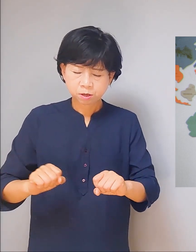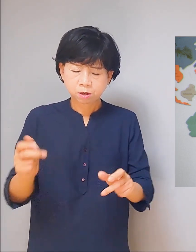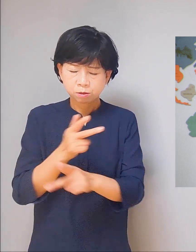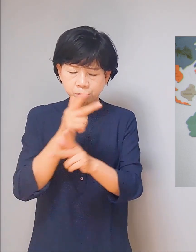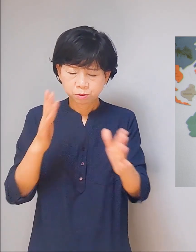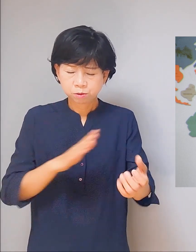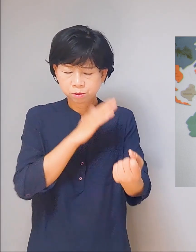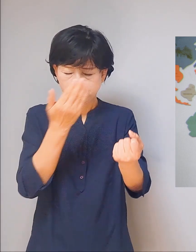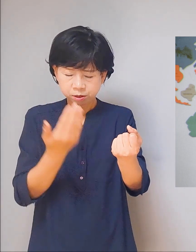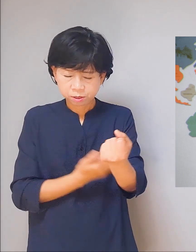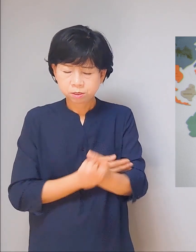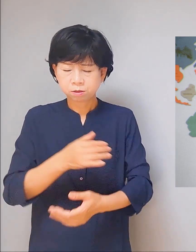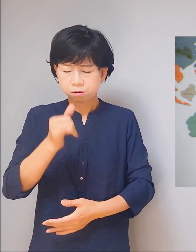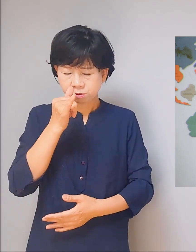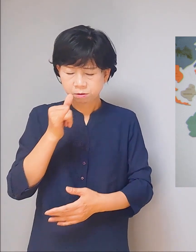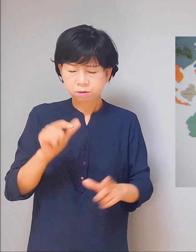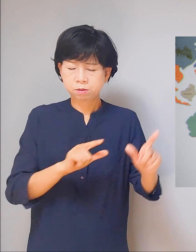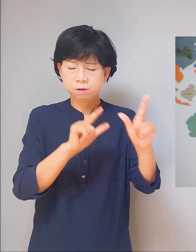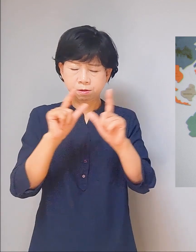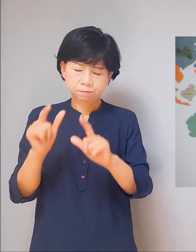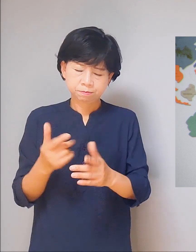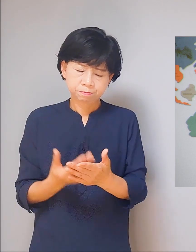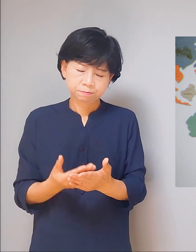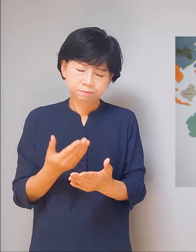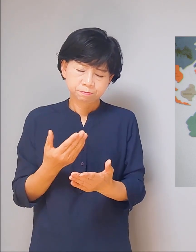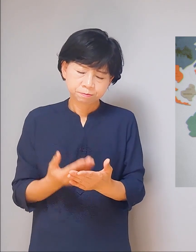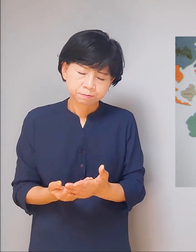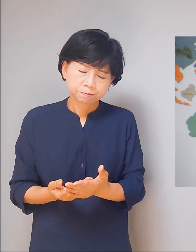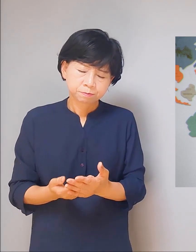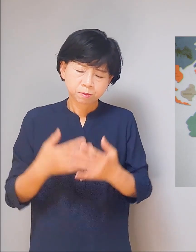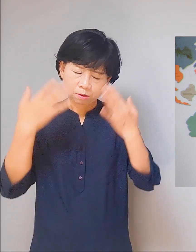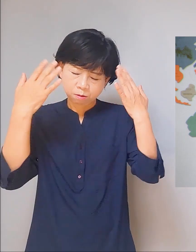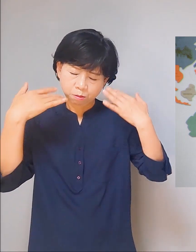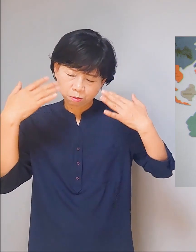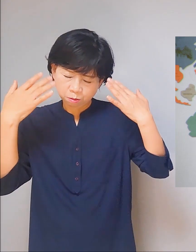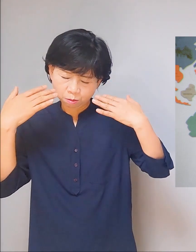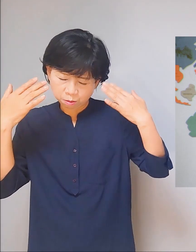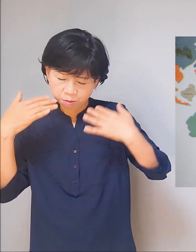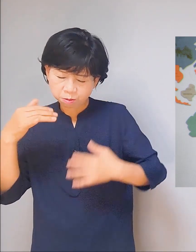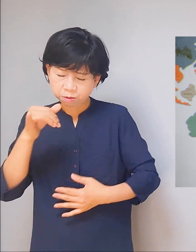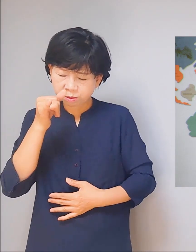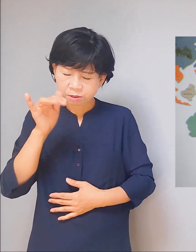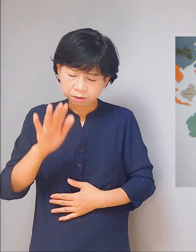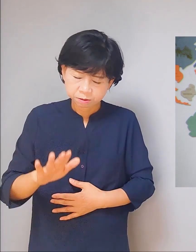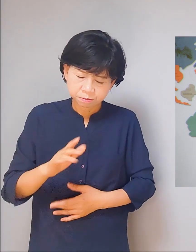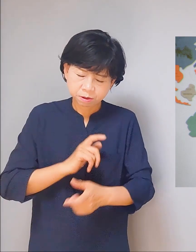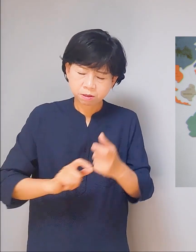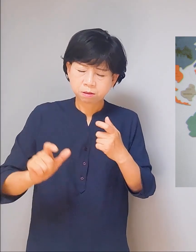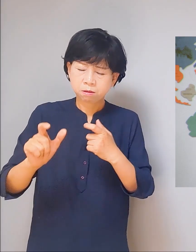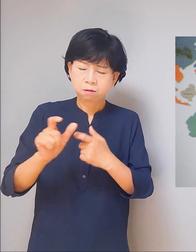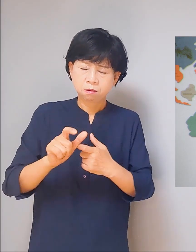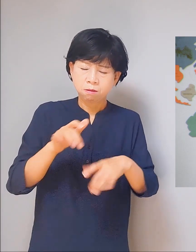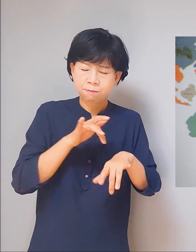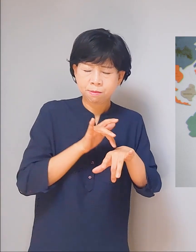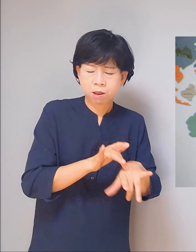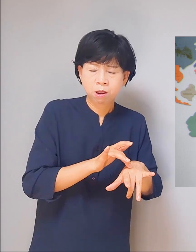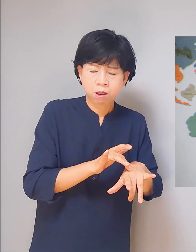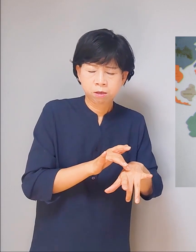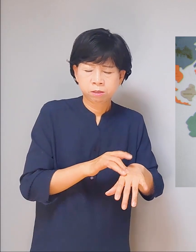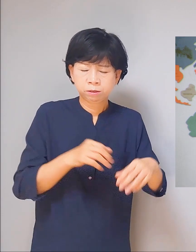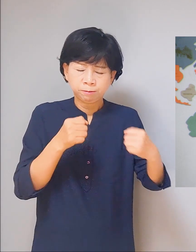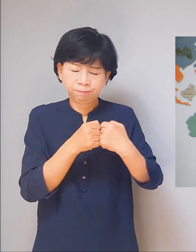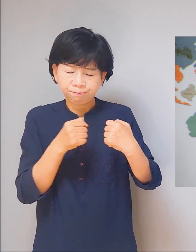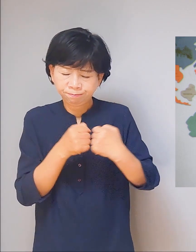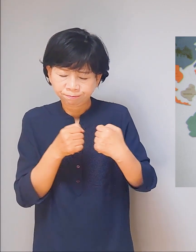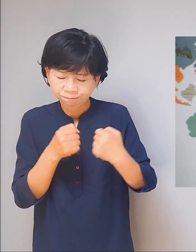능력 있는 삶을 살아가게 하여 주시옵소서. 무더위와 싸워야 되지만 그것보다 더 사단 마귀와 싸워야